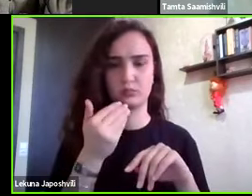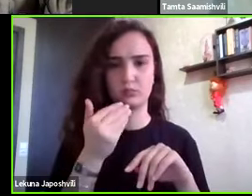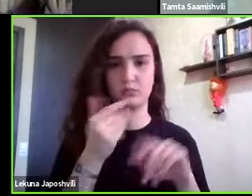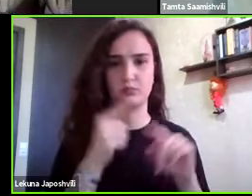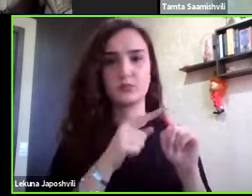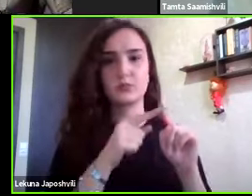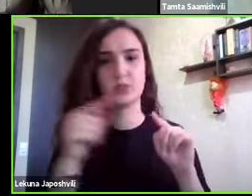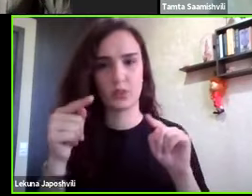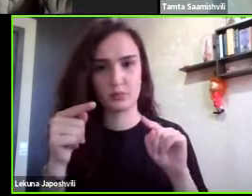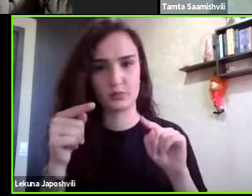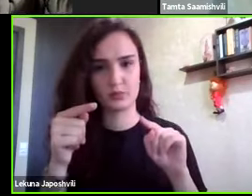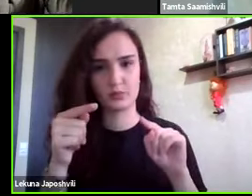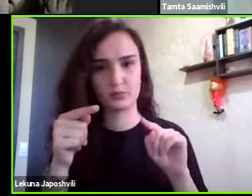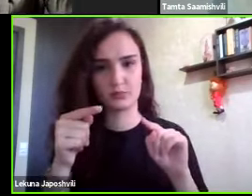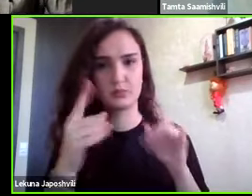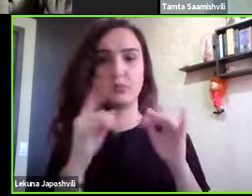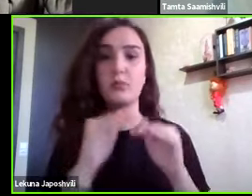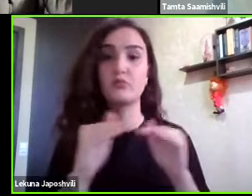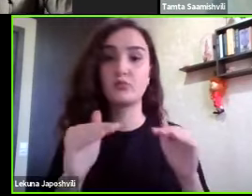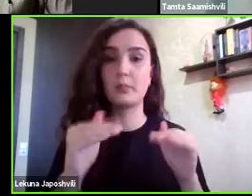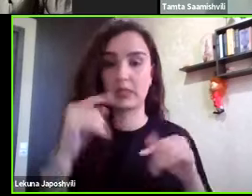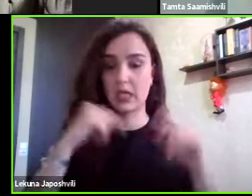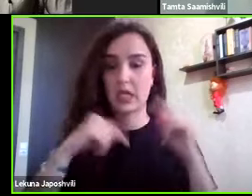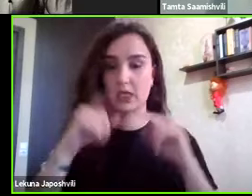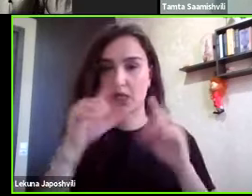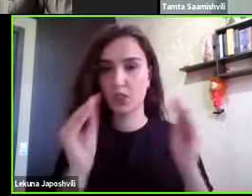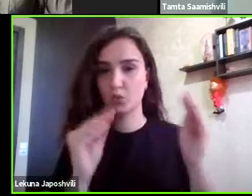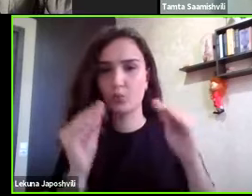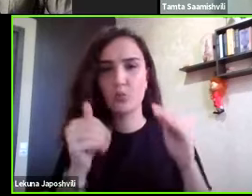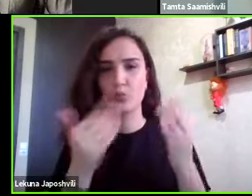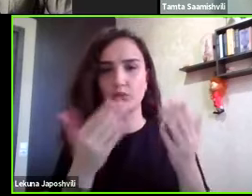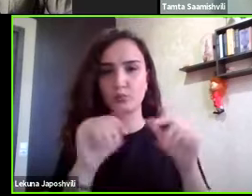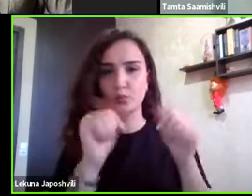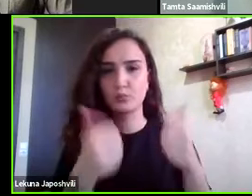მიმდინარეობს, გამომდინარე ბავშვების ანატომიური და ფიზიოლოგიური